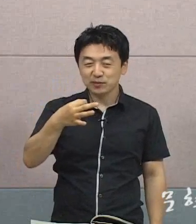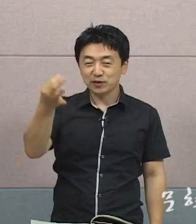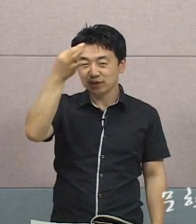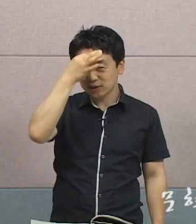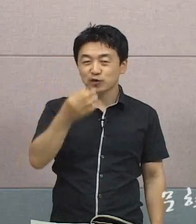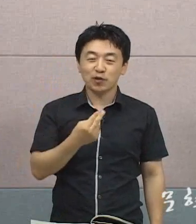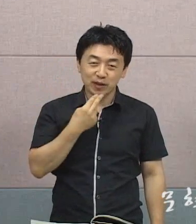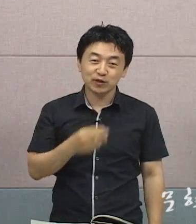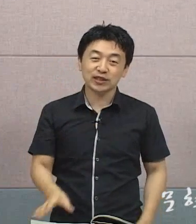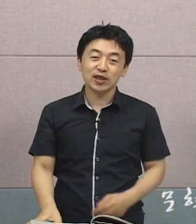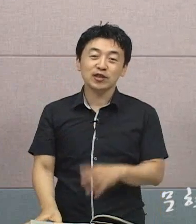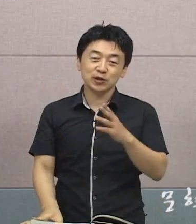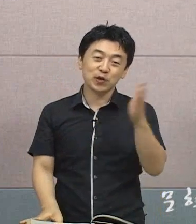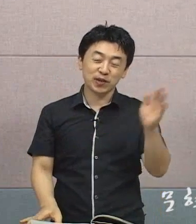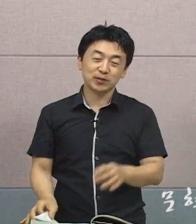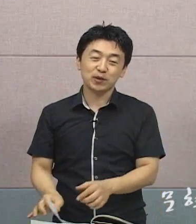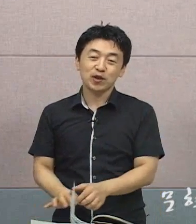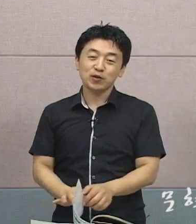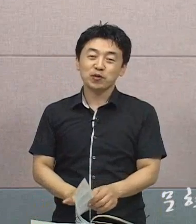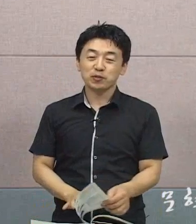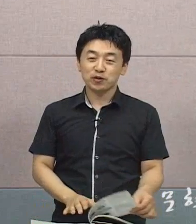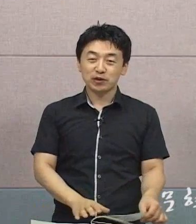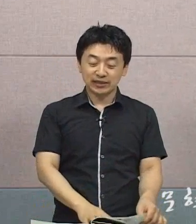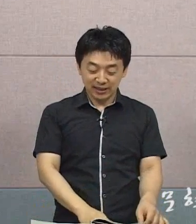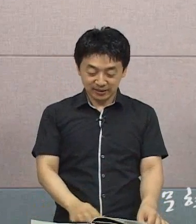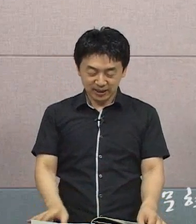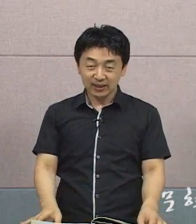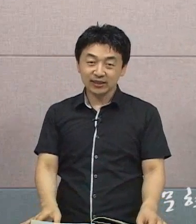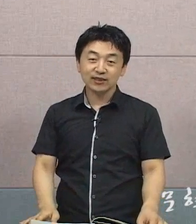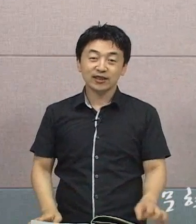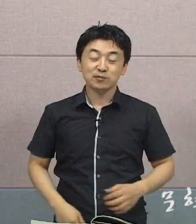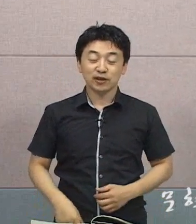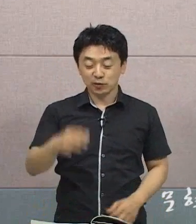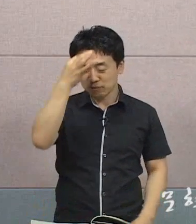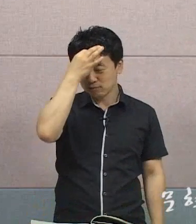마시고 그냥 기술 없다로 그냥 사용하시고 넘어가시면 좀 더 낫지 않을까라는 생각을 합니다. 왜냐면